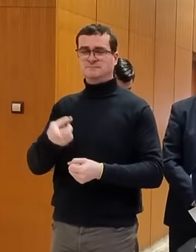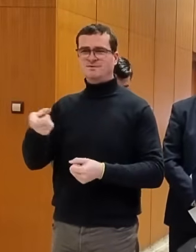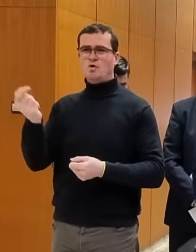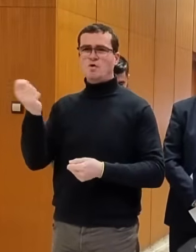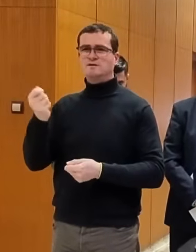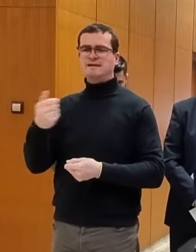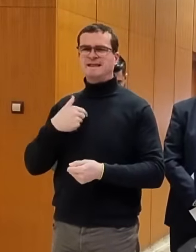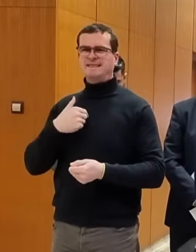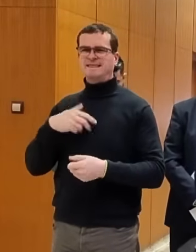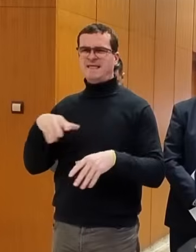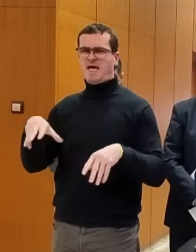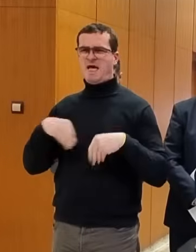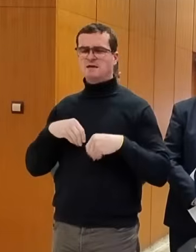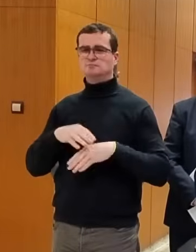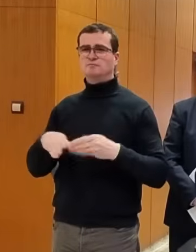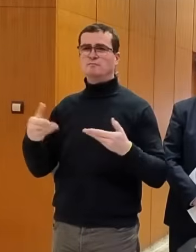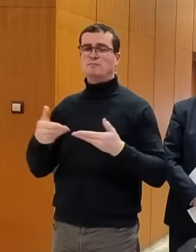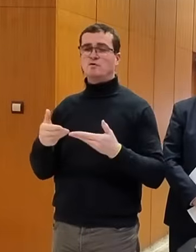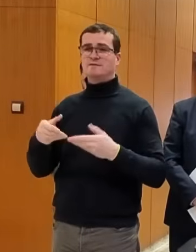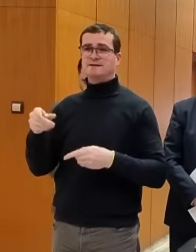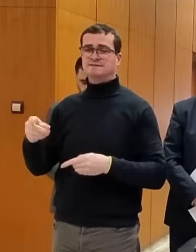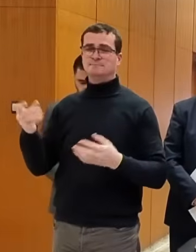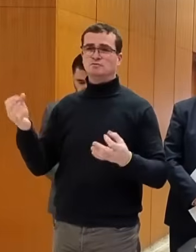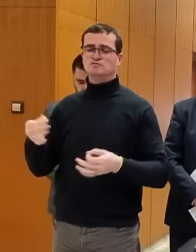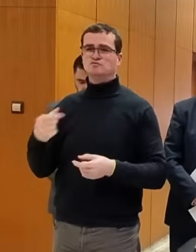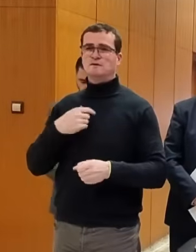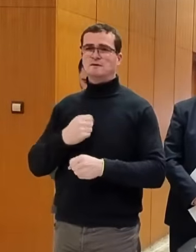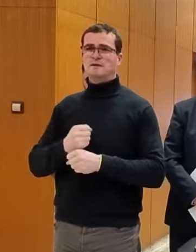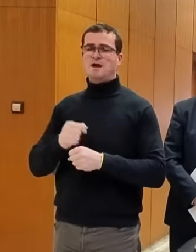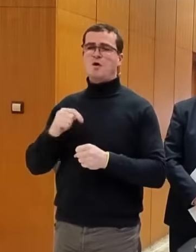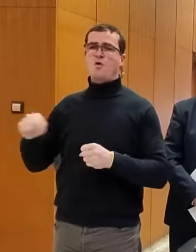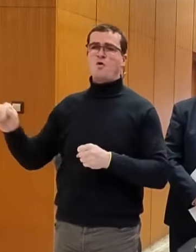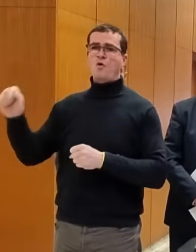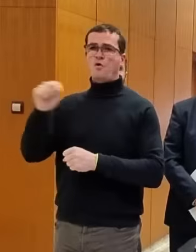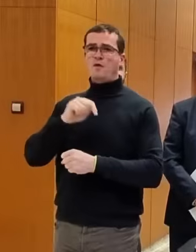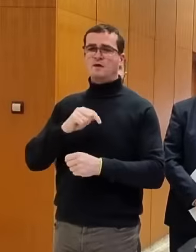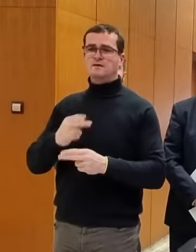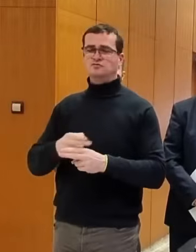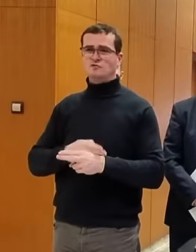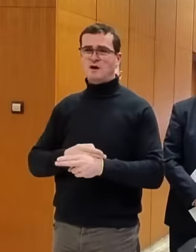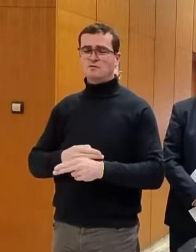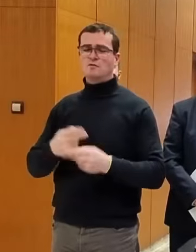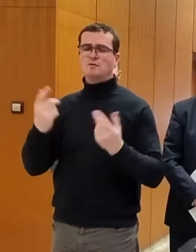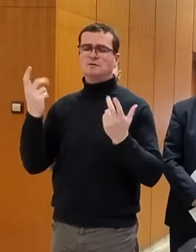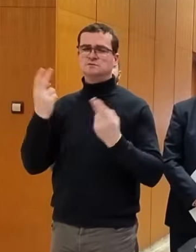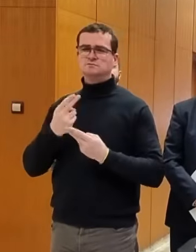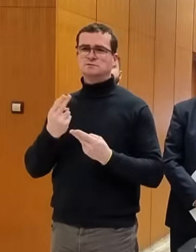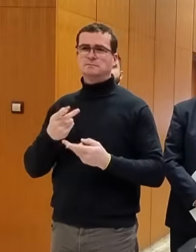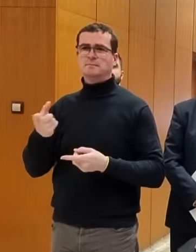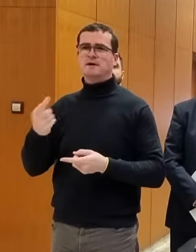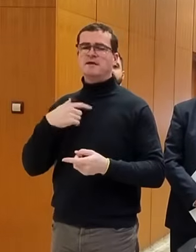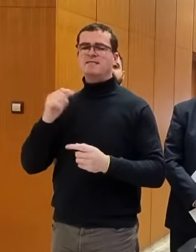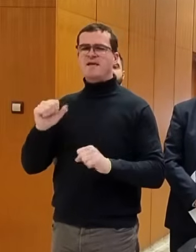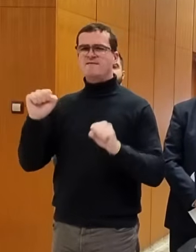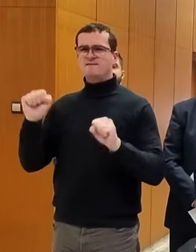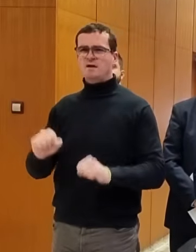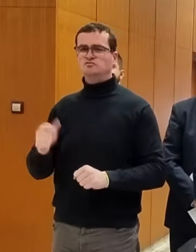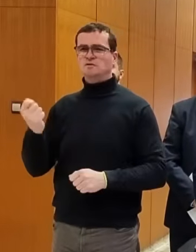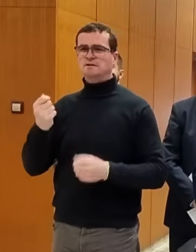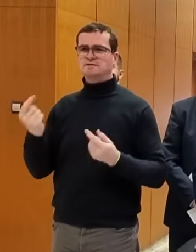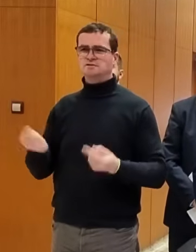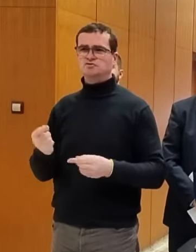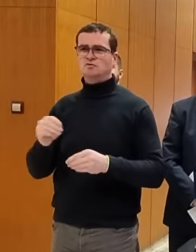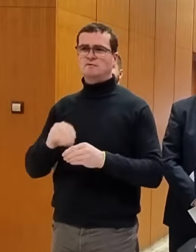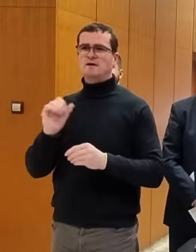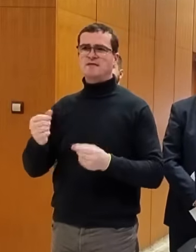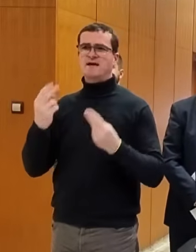tresty, ktoré sú neakceptovateľné v porovnaní s tým, ako sa deje v okolitých krajinách. Samozrejme, pri najzávažnejšej trestnej činnosti,